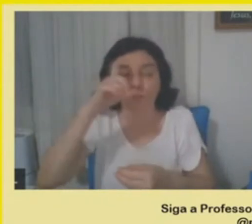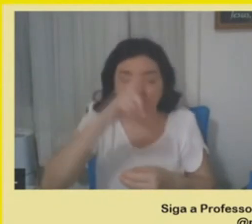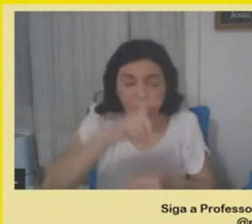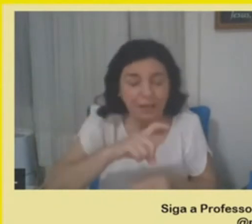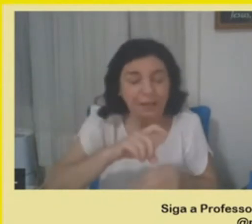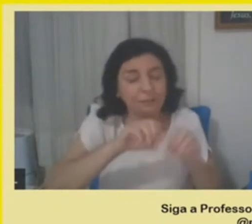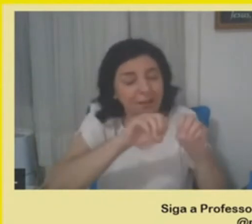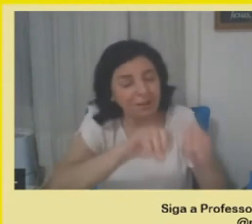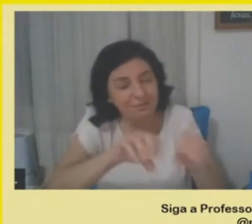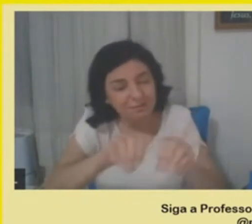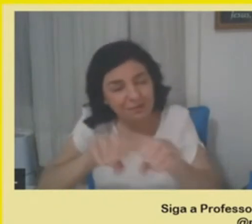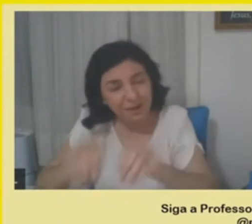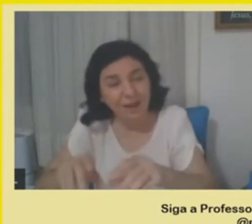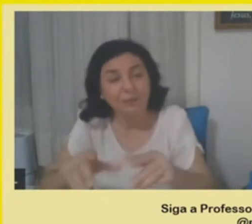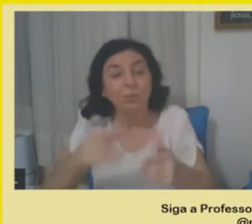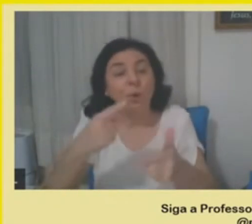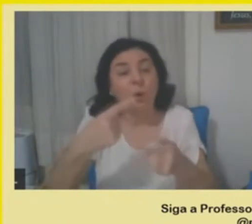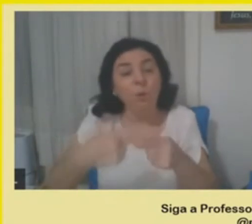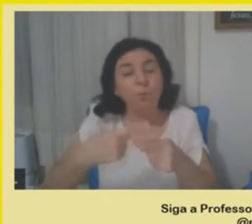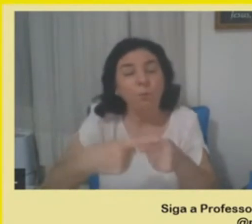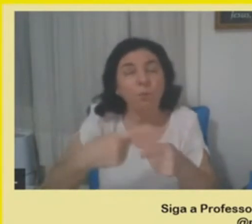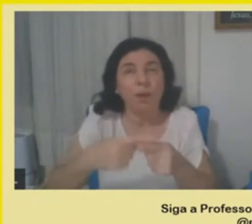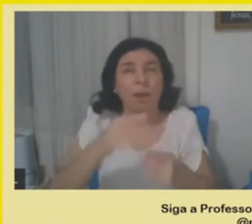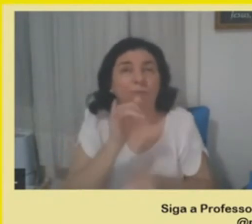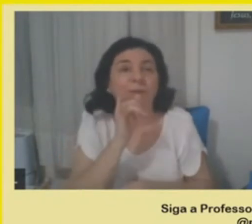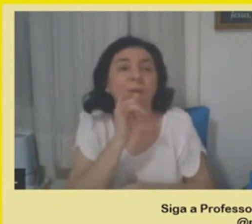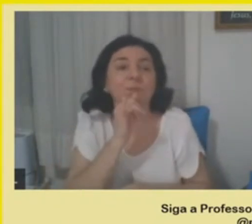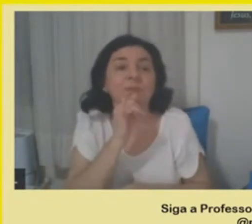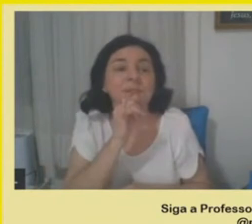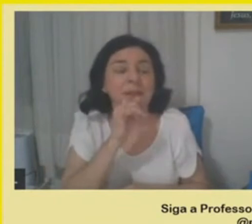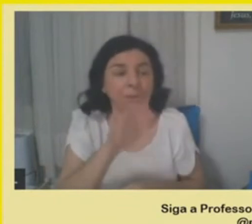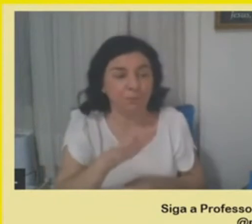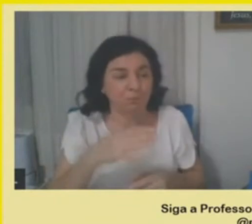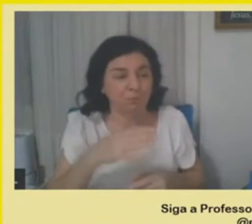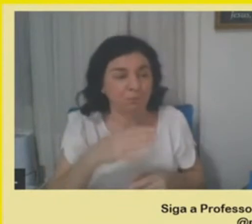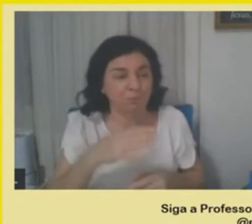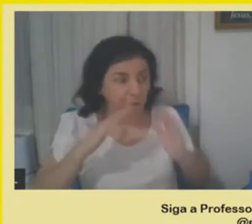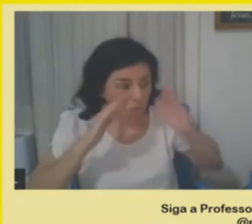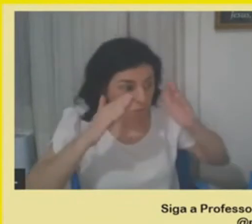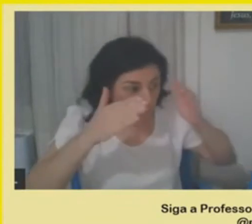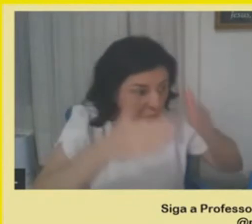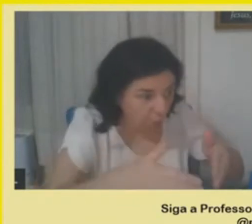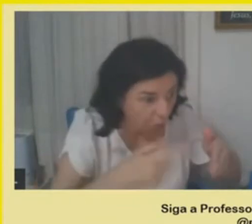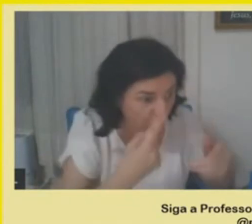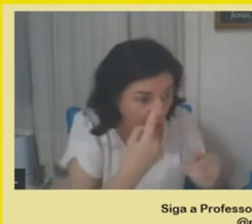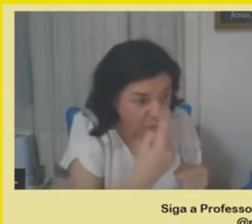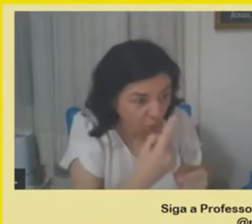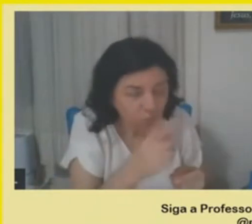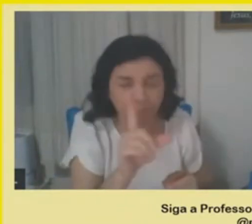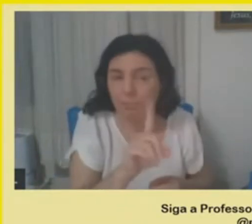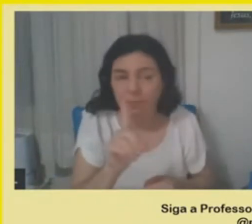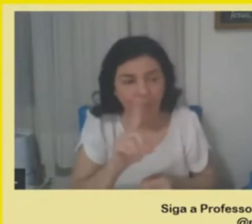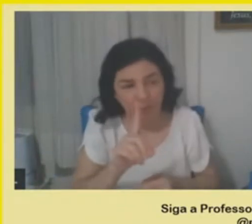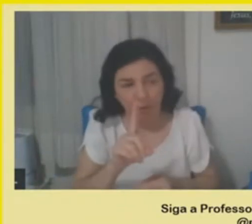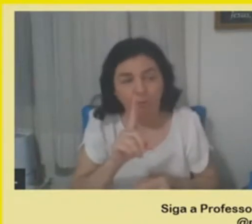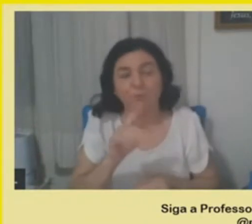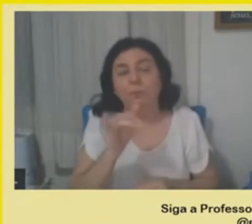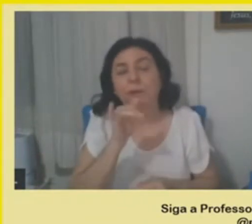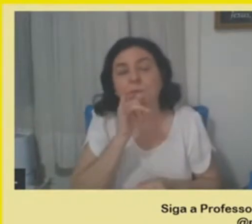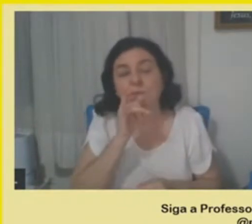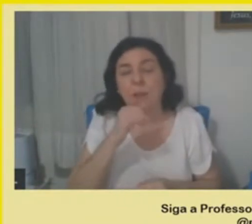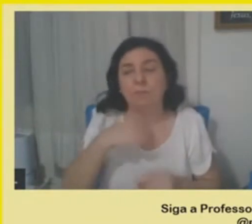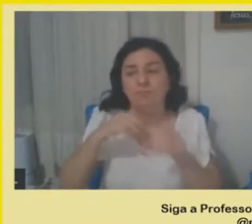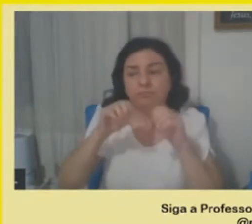Daí eu fiquei pensando, como que a gente faz agora? É mais difícil para ensinar os alunos. Por